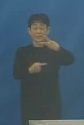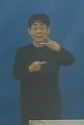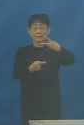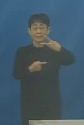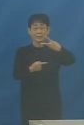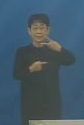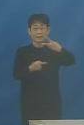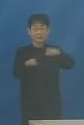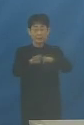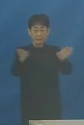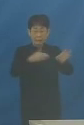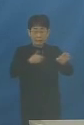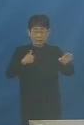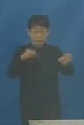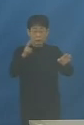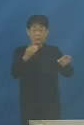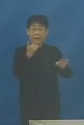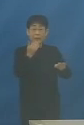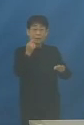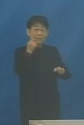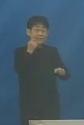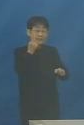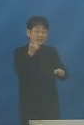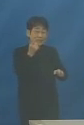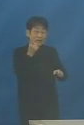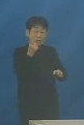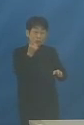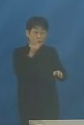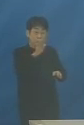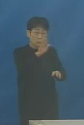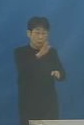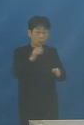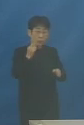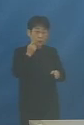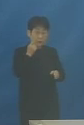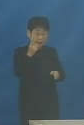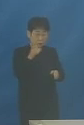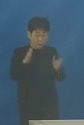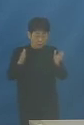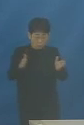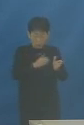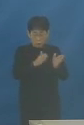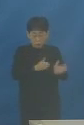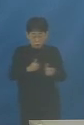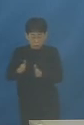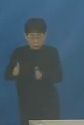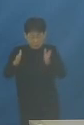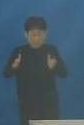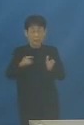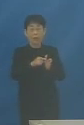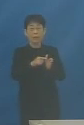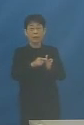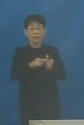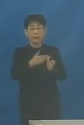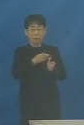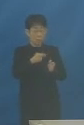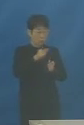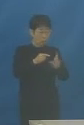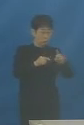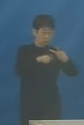もうあと1月の準備期間ということになりましたかなり急ぐことになり